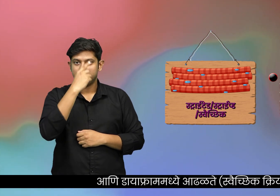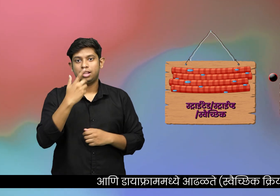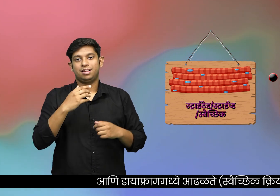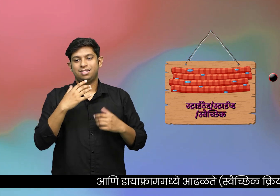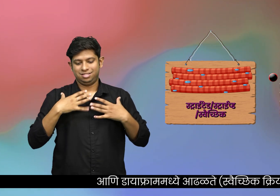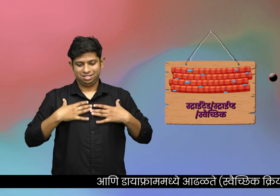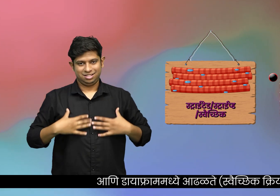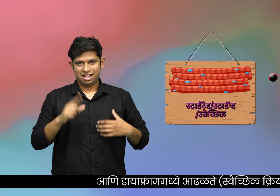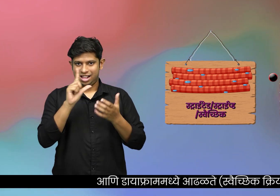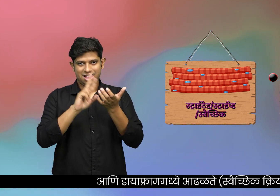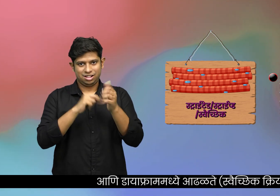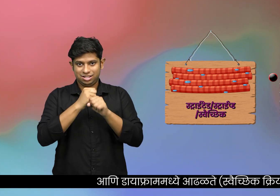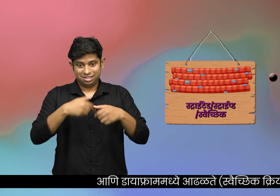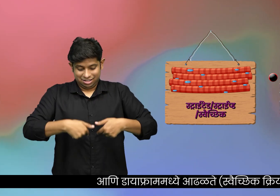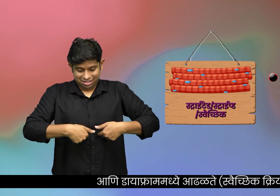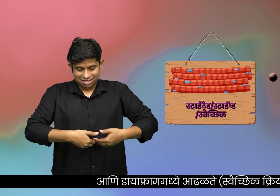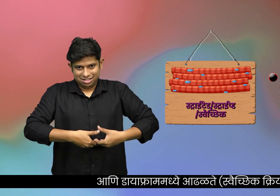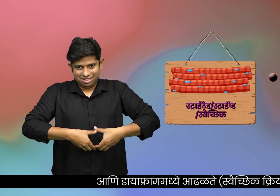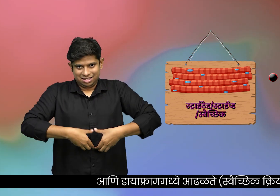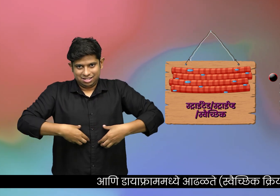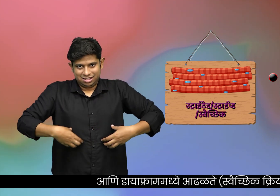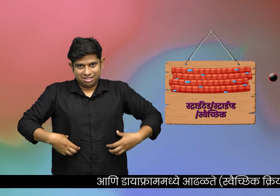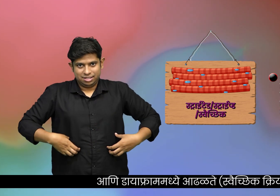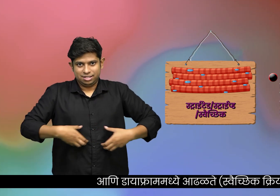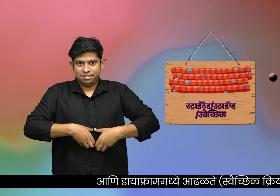आणि डायाफ्राम मध्ये आढळतो. स्वैच्छिक क्रिया.